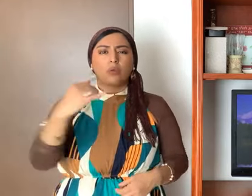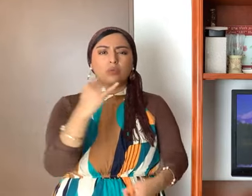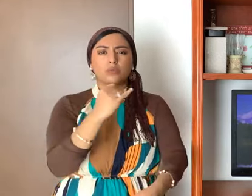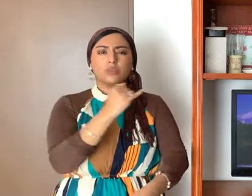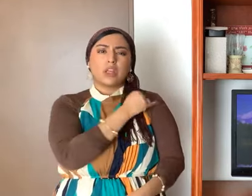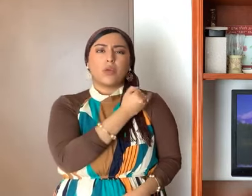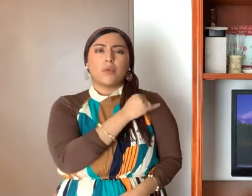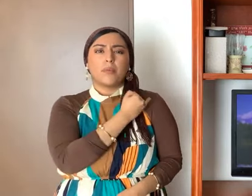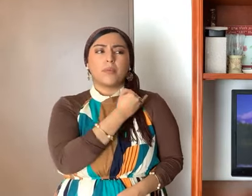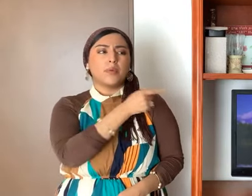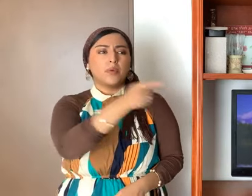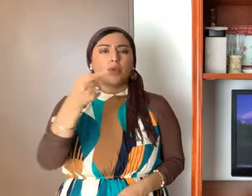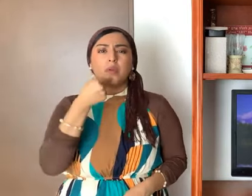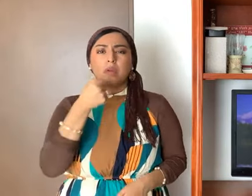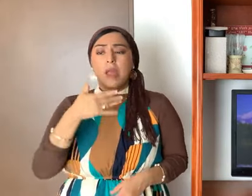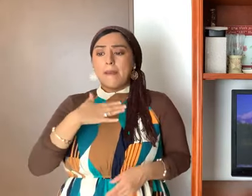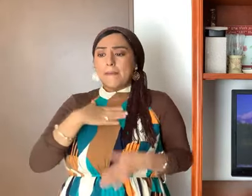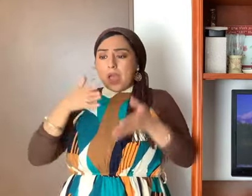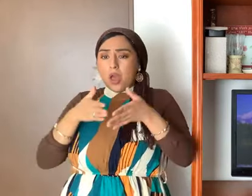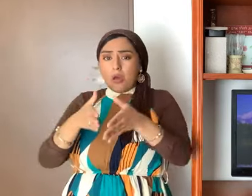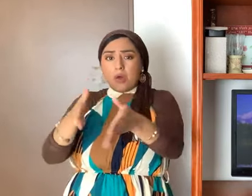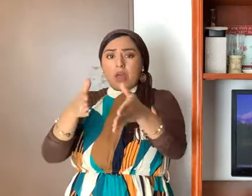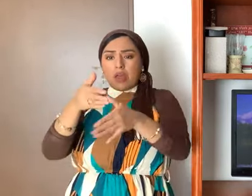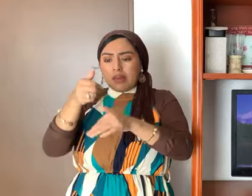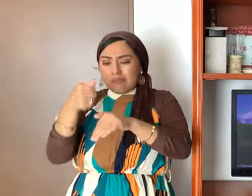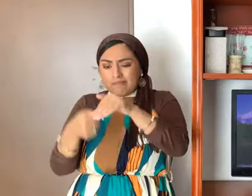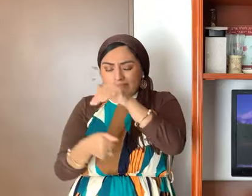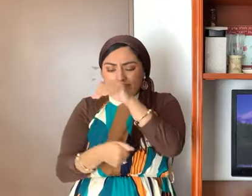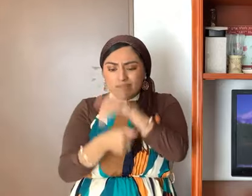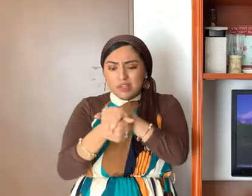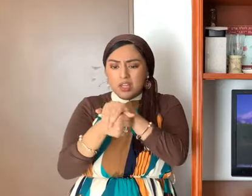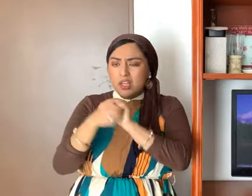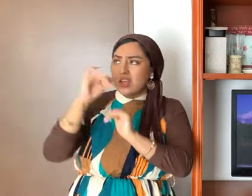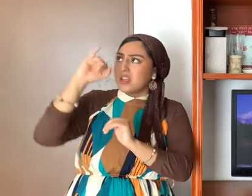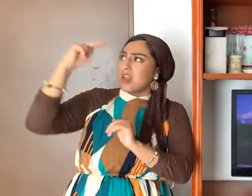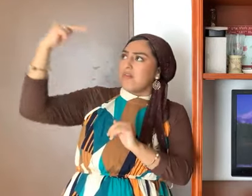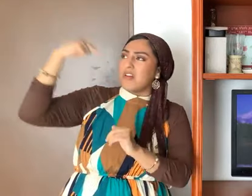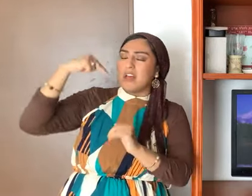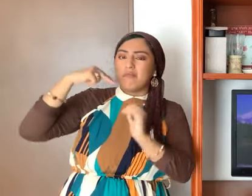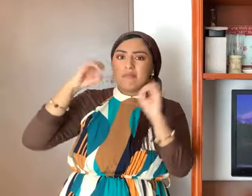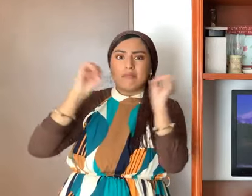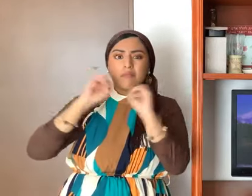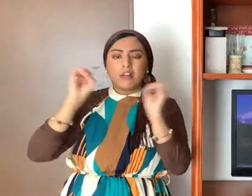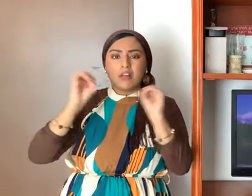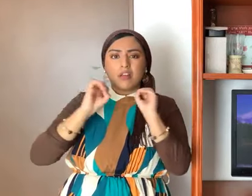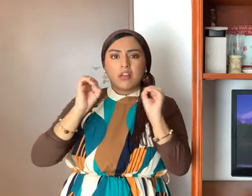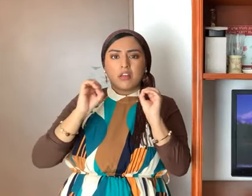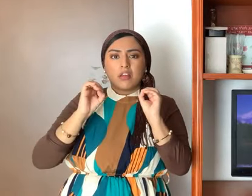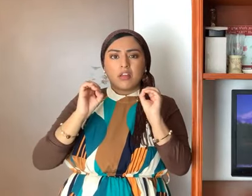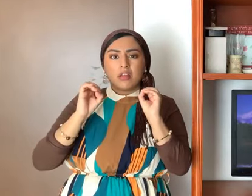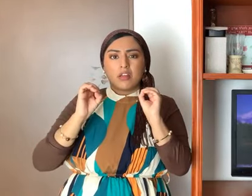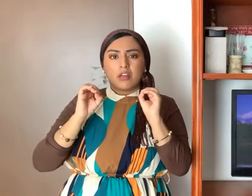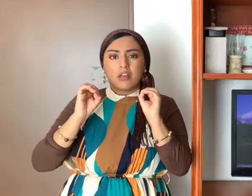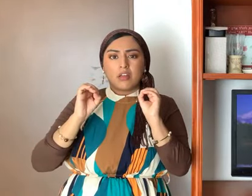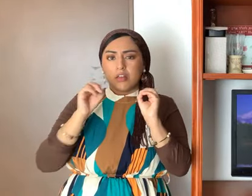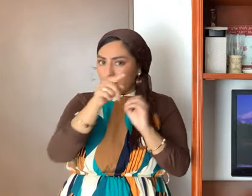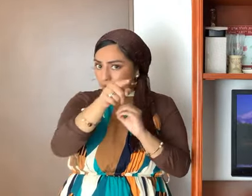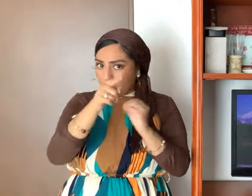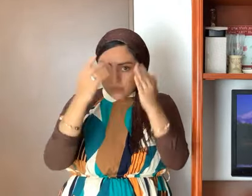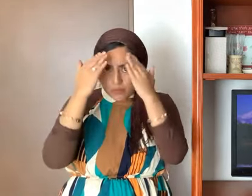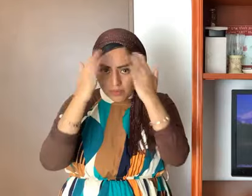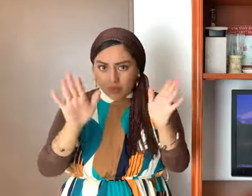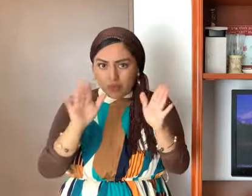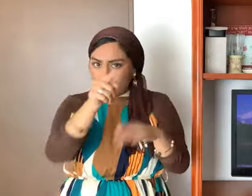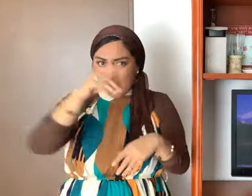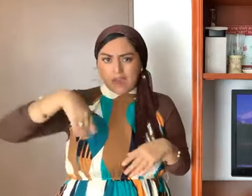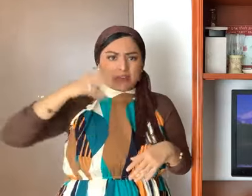tú, Israel? Mi camino está escondido de Yahweh, y de mí Elohim pasó mi juicio. ¿No has sabido,